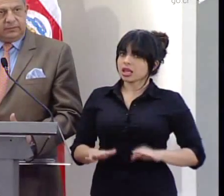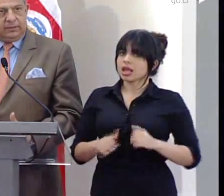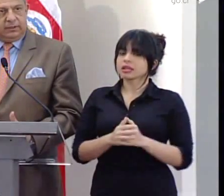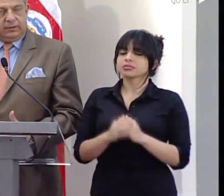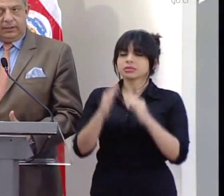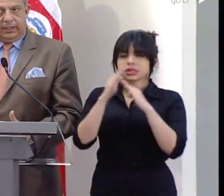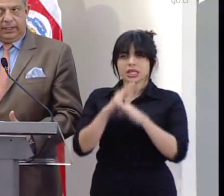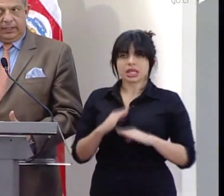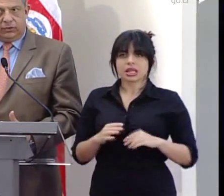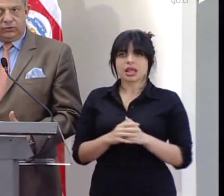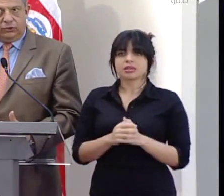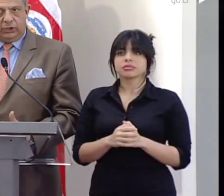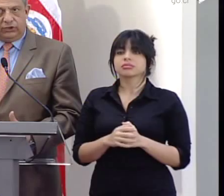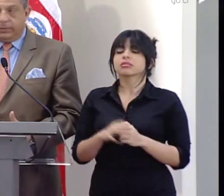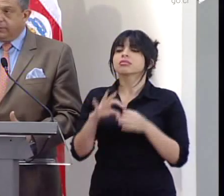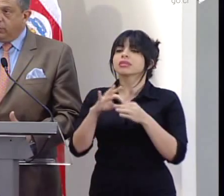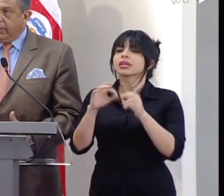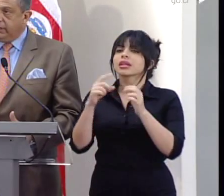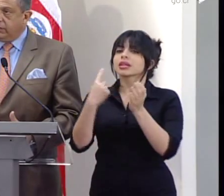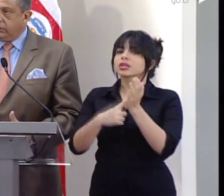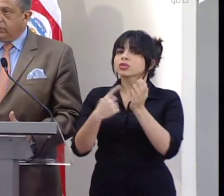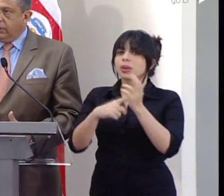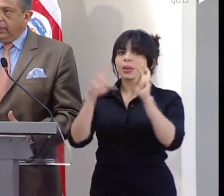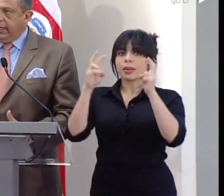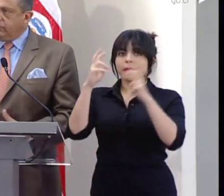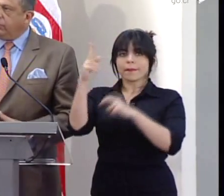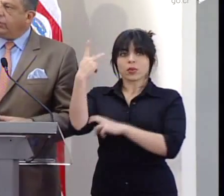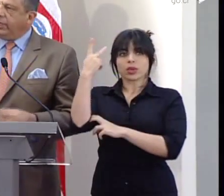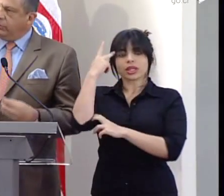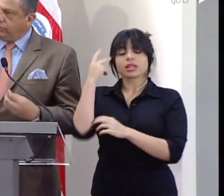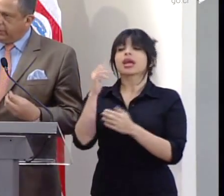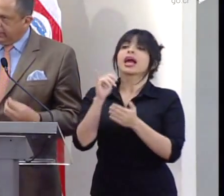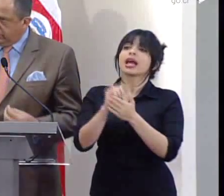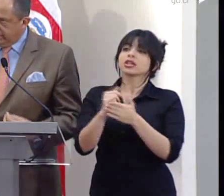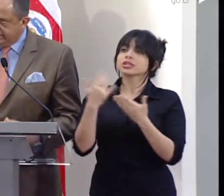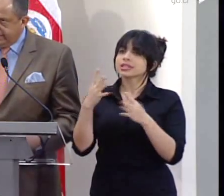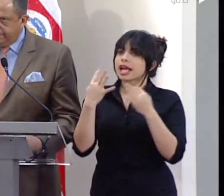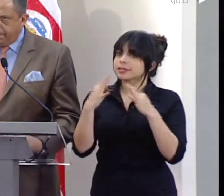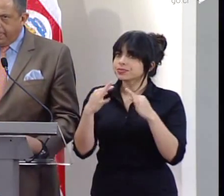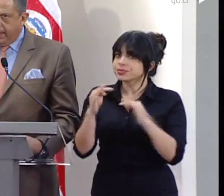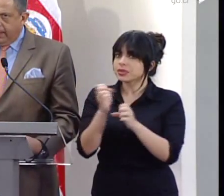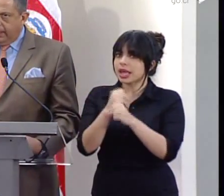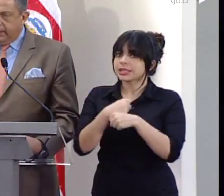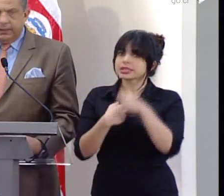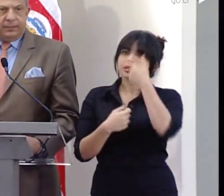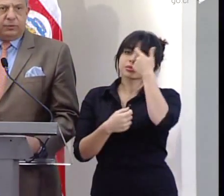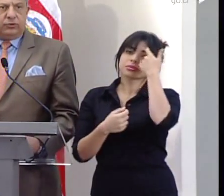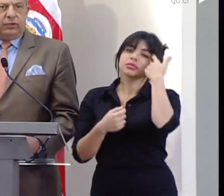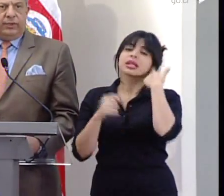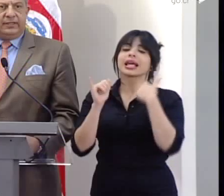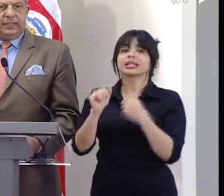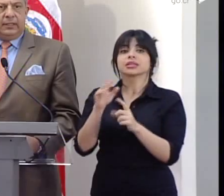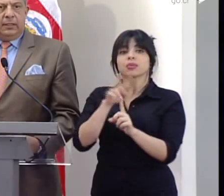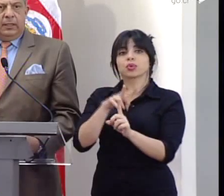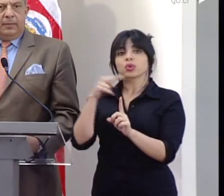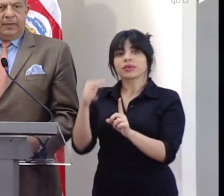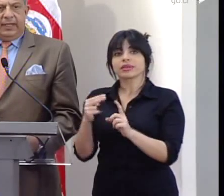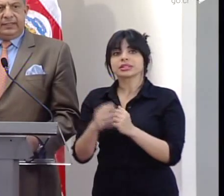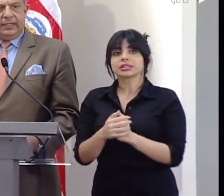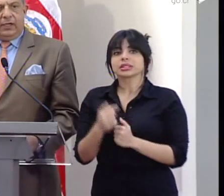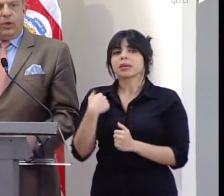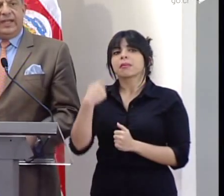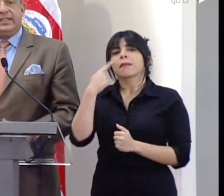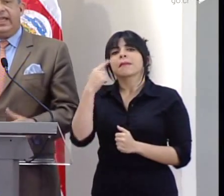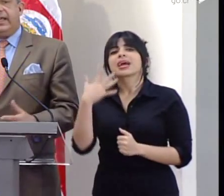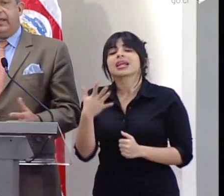serenidad en la discusión de los temas políticos. Eso es lo que hemos tratado de hacer. Y desde ese punto de vista, me